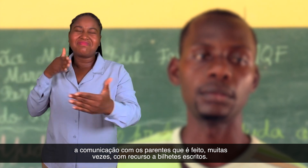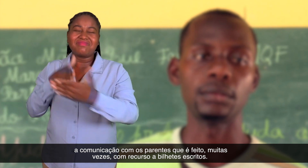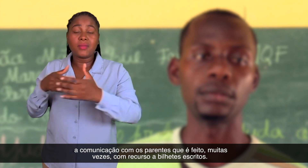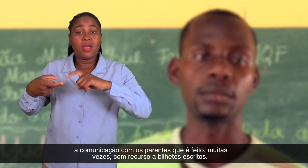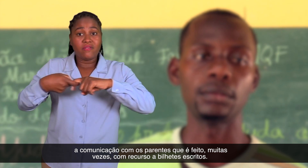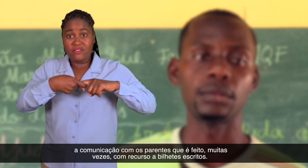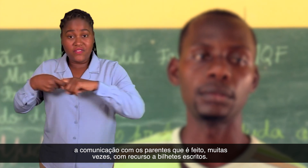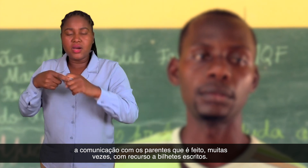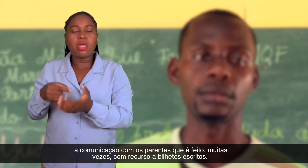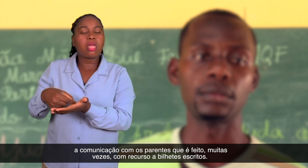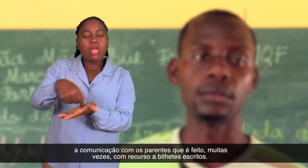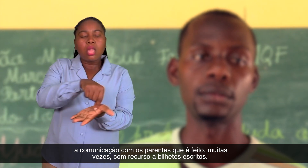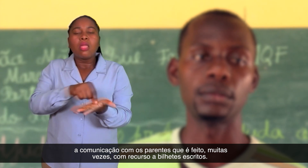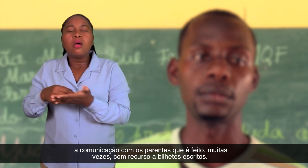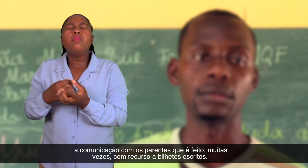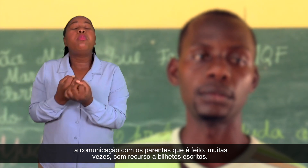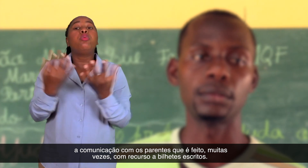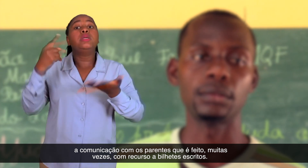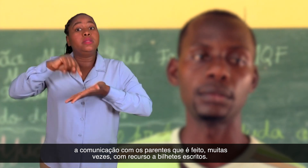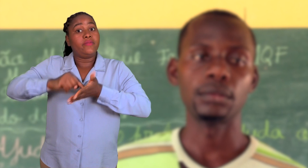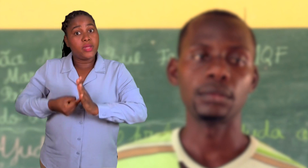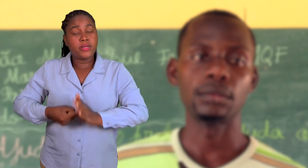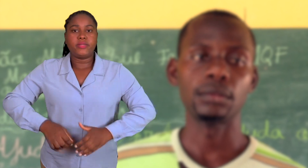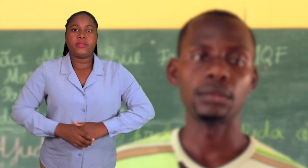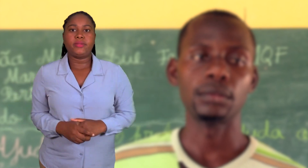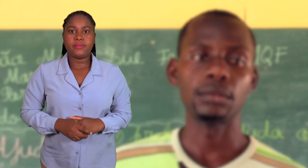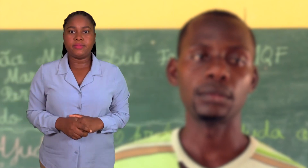é feita muitas vezes com recurso a bilhetes escritos.